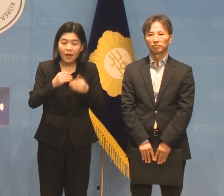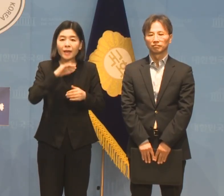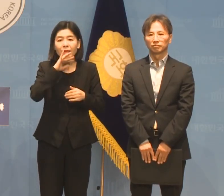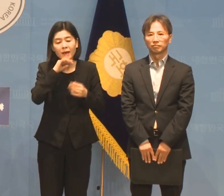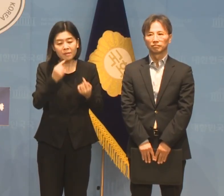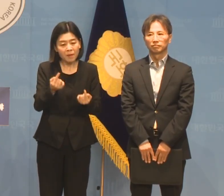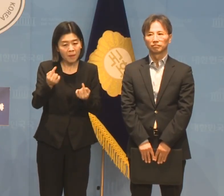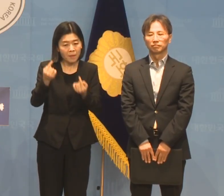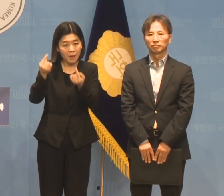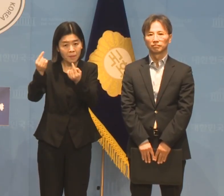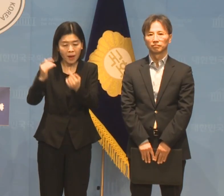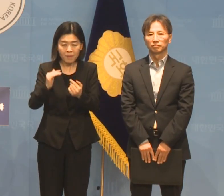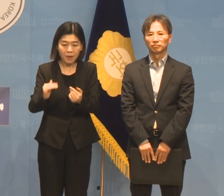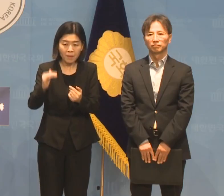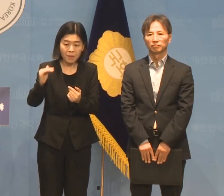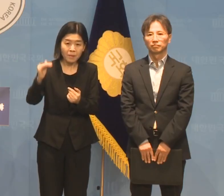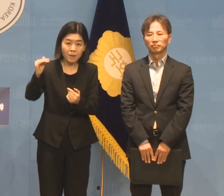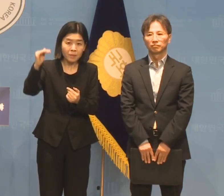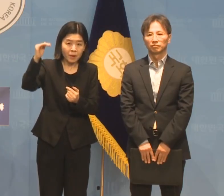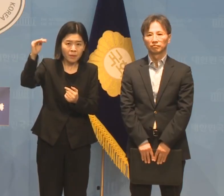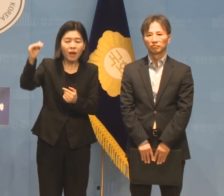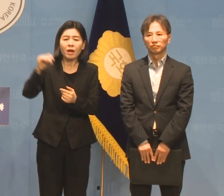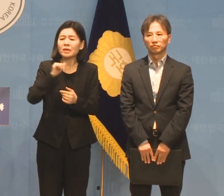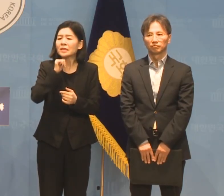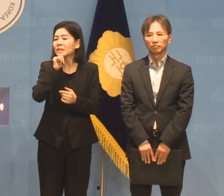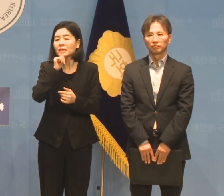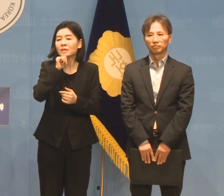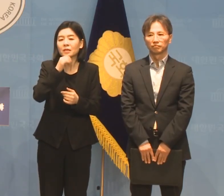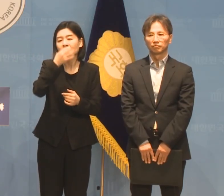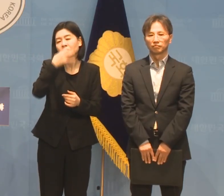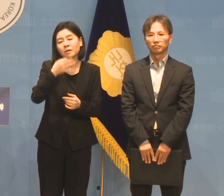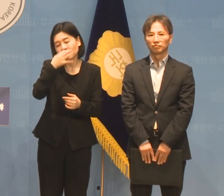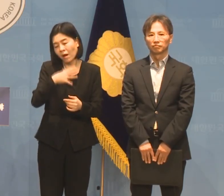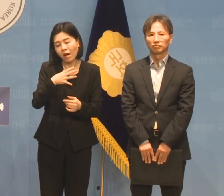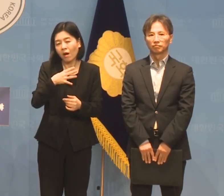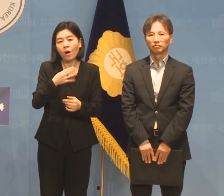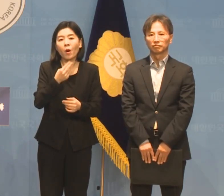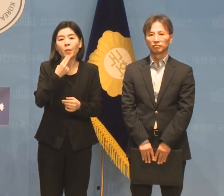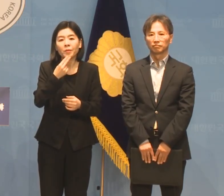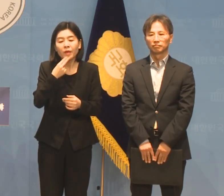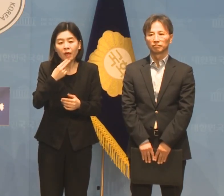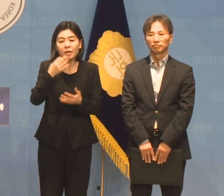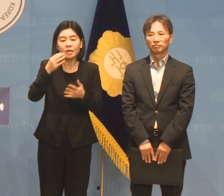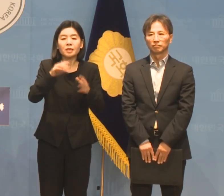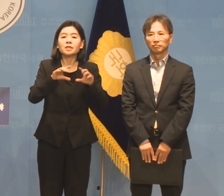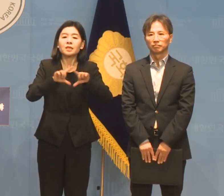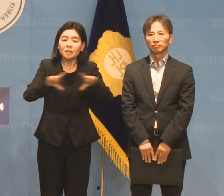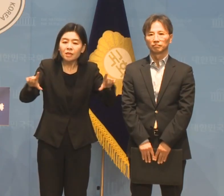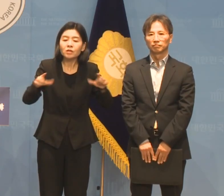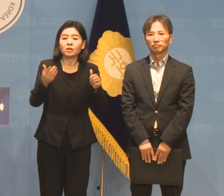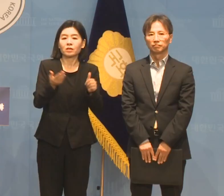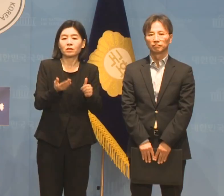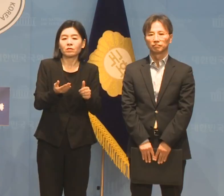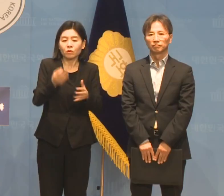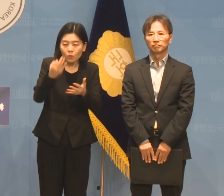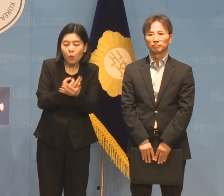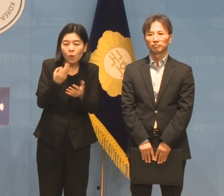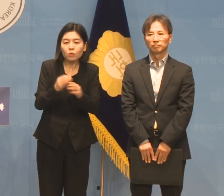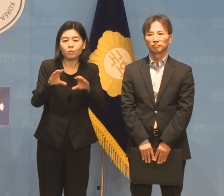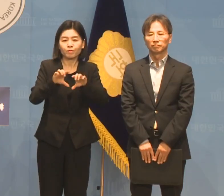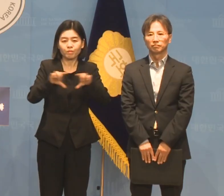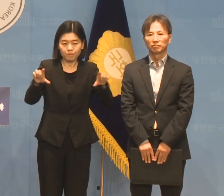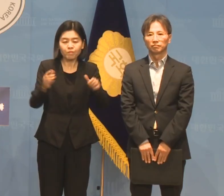언제든 절대 빈곤을 경험하지 않도록 적정 소득을 보장하겠습니다. 중위소득